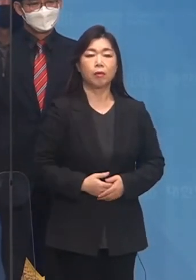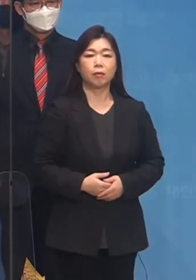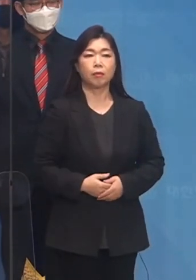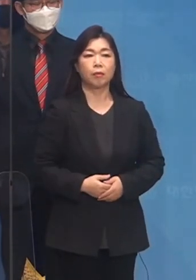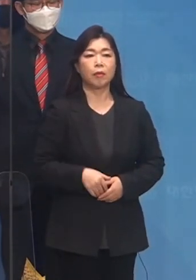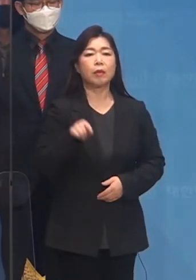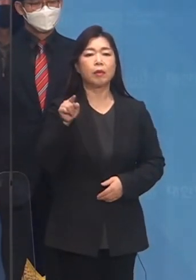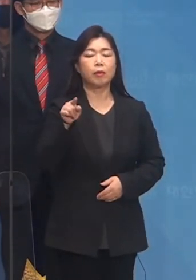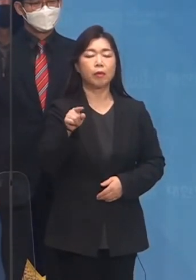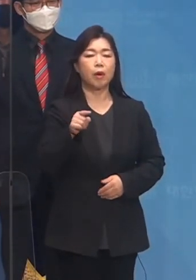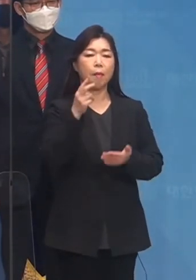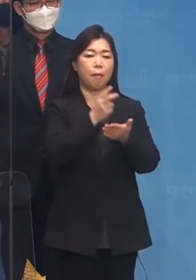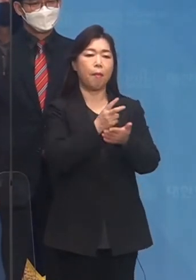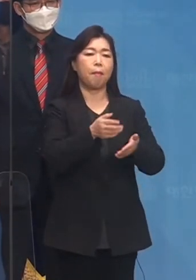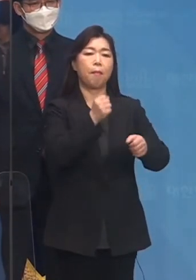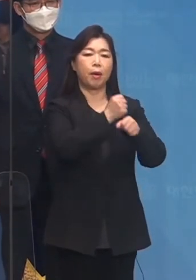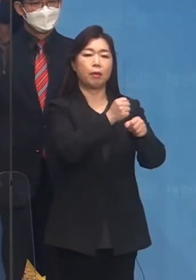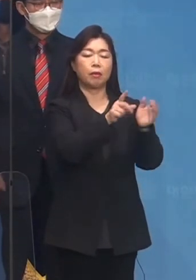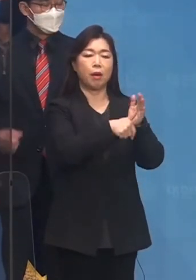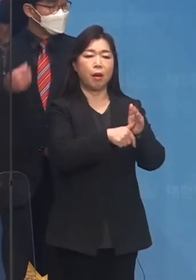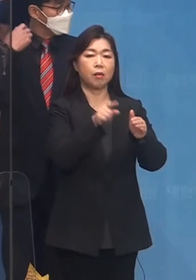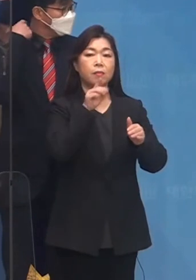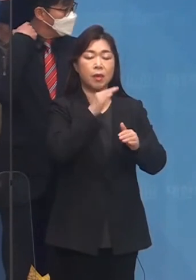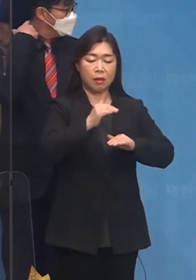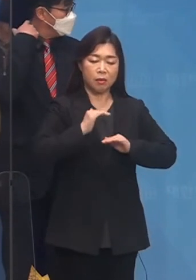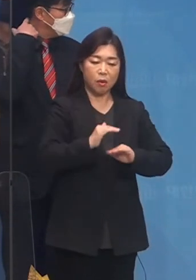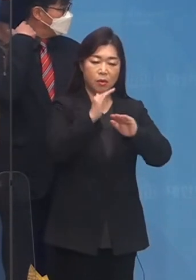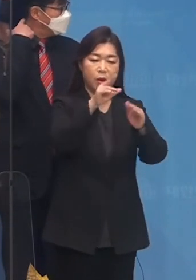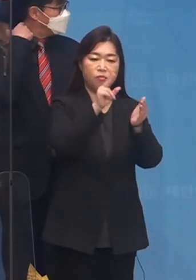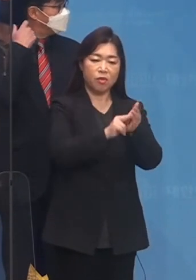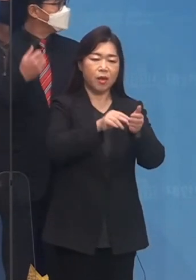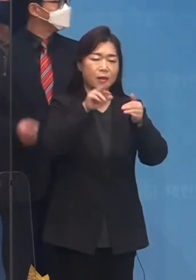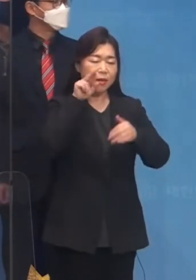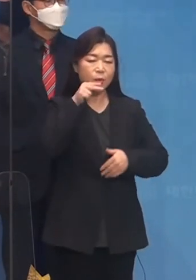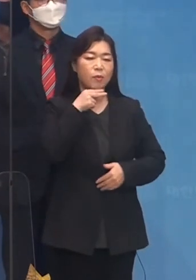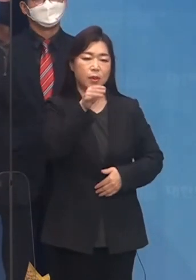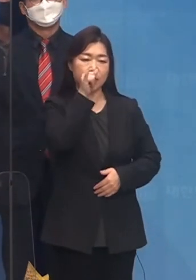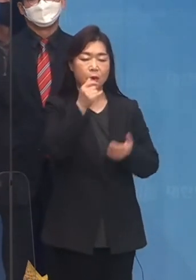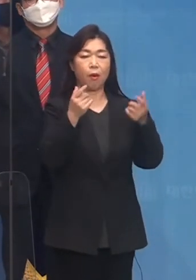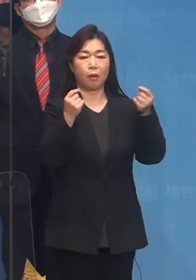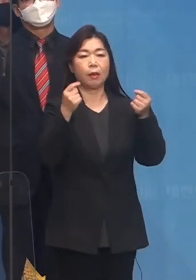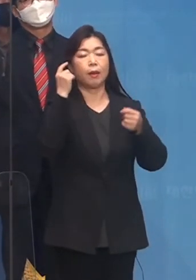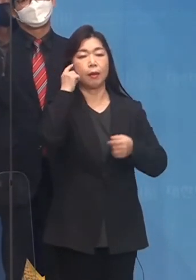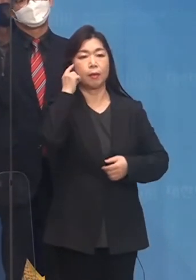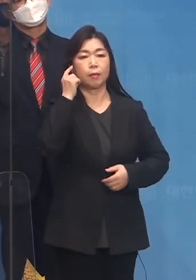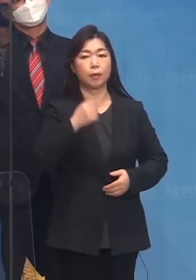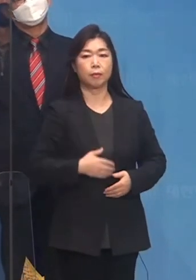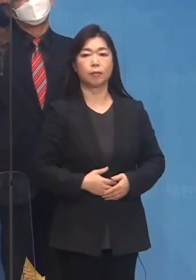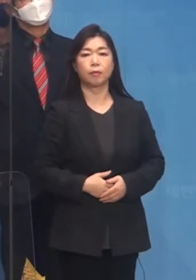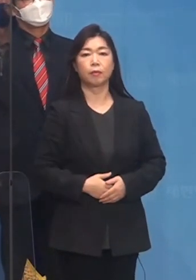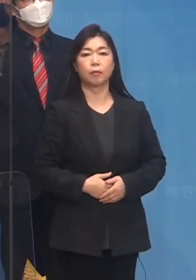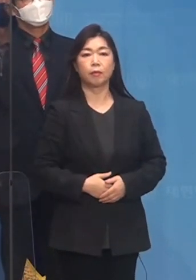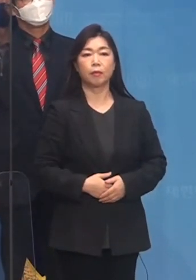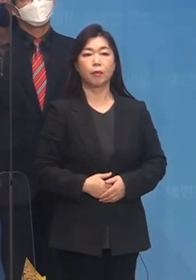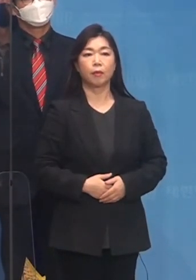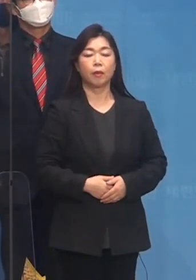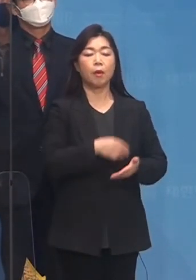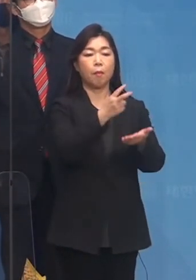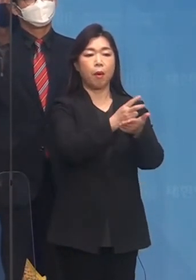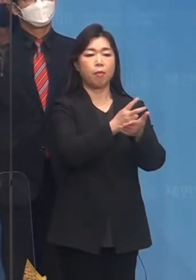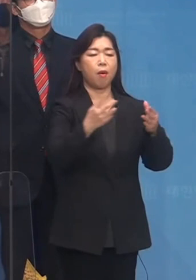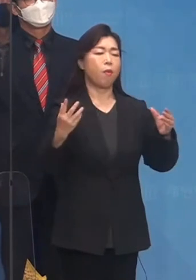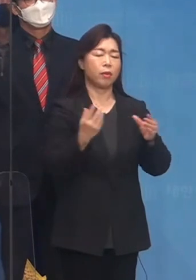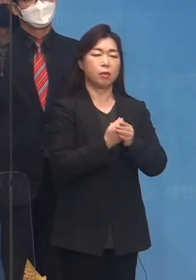그래서 이거는 절차상의 문제가 틀림없이 있을 거라는 생각을 합니다. 그래서 이